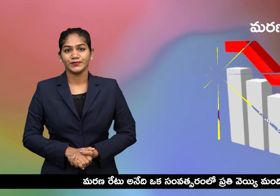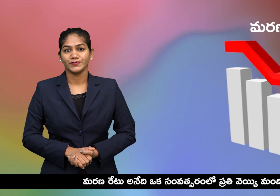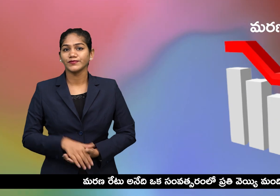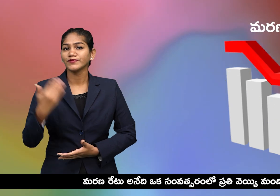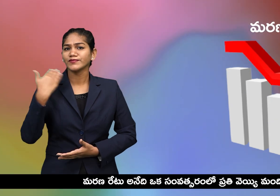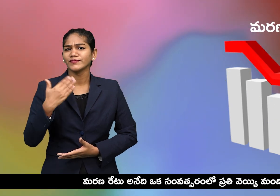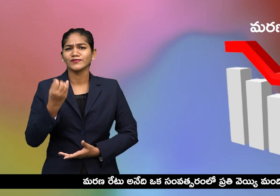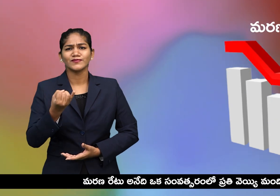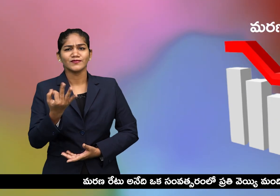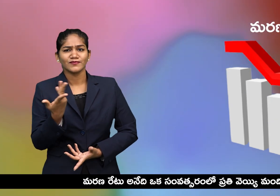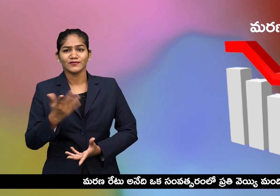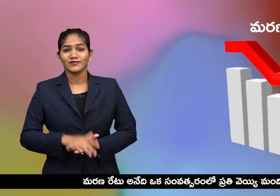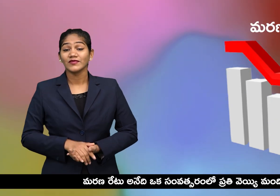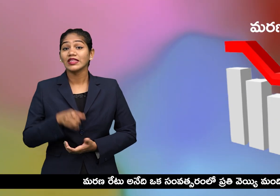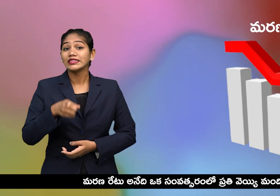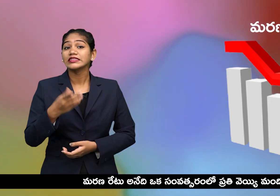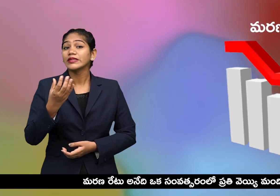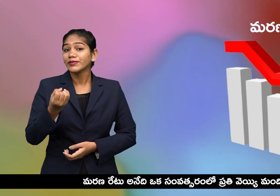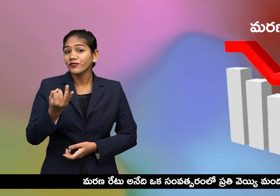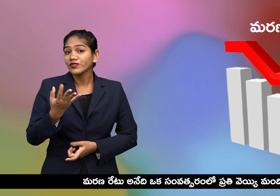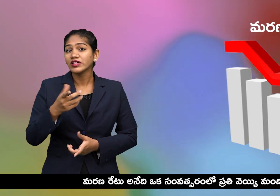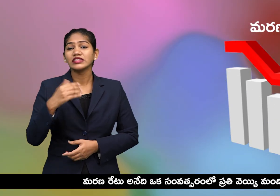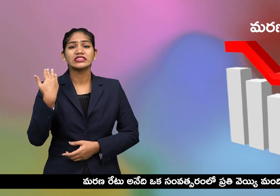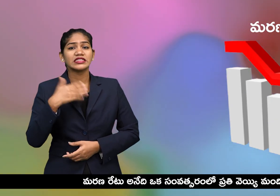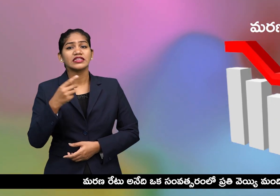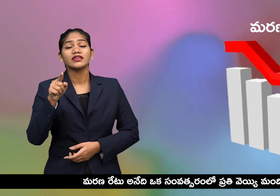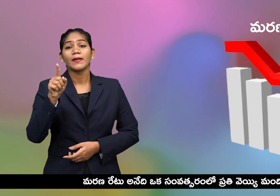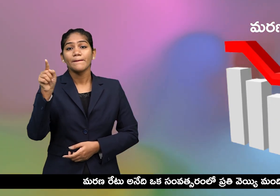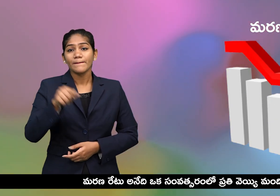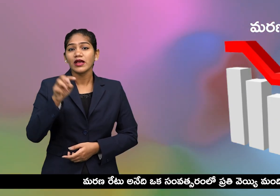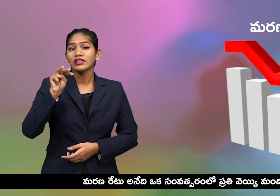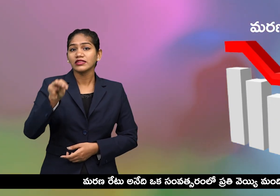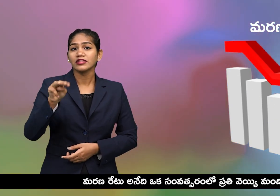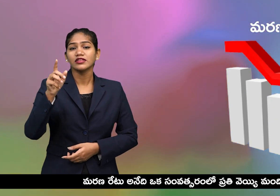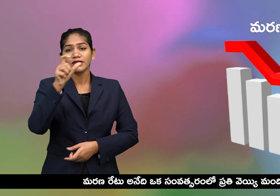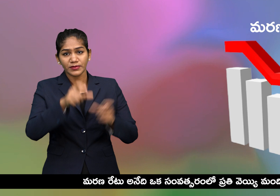మరణాల రేటు అనేది ప్రతి 1000 మందికి ఒక సంవత్సరంలో మరణాల సంఖ్య.